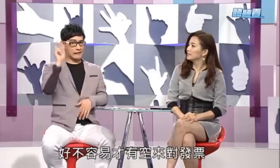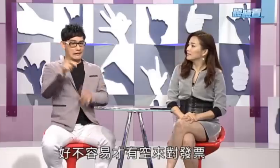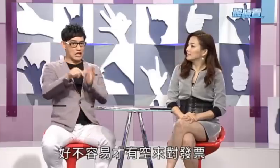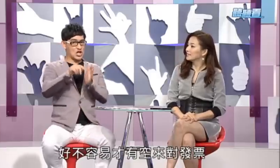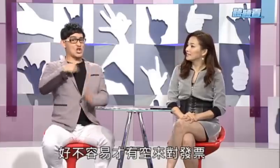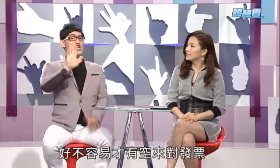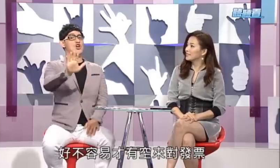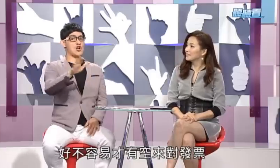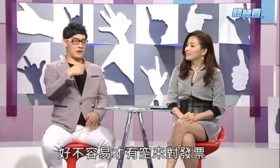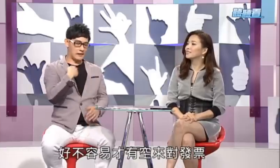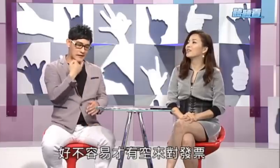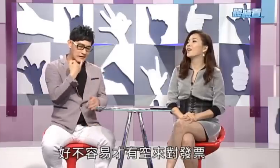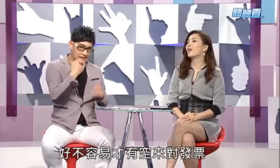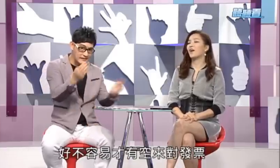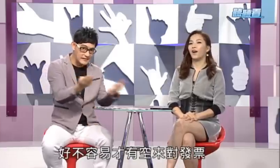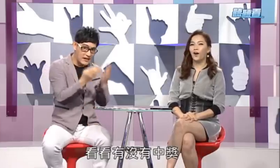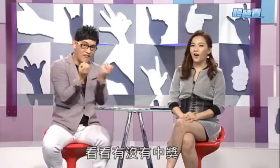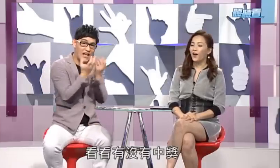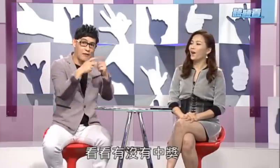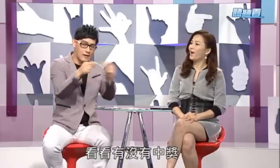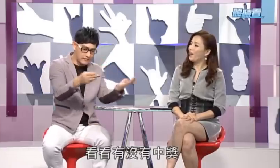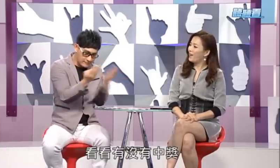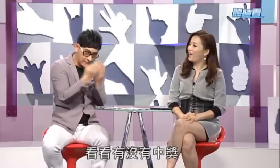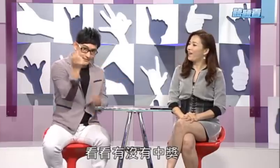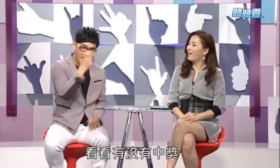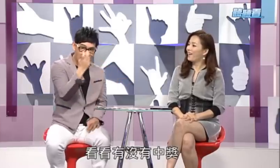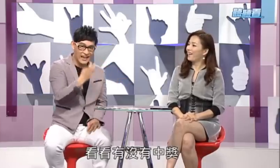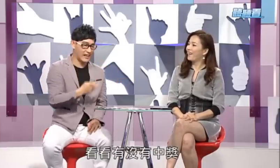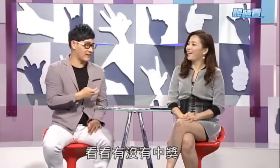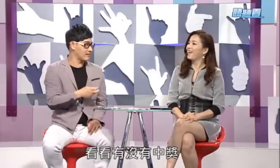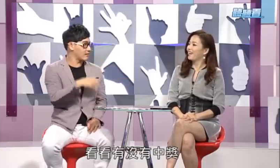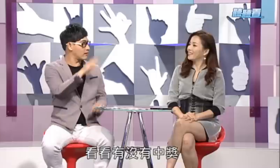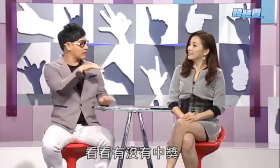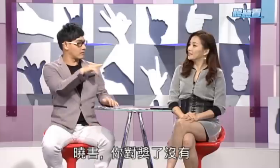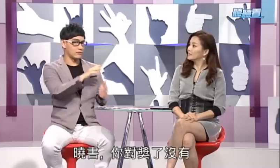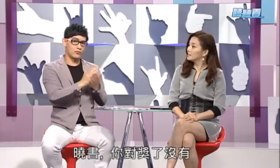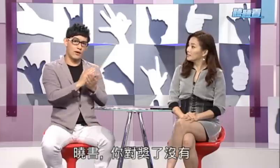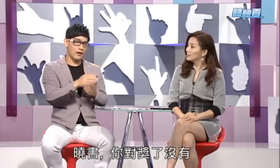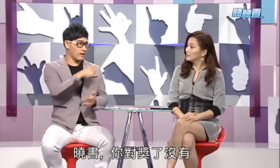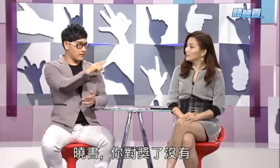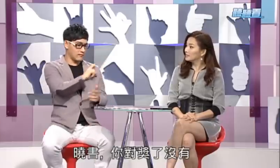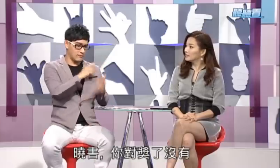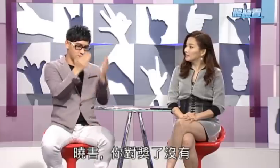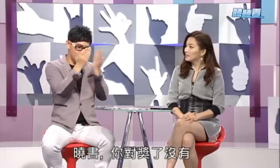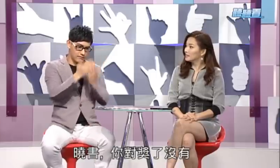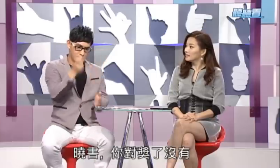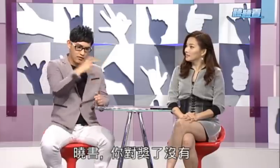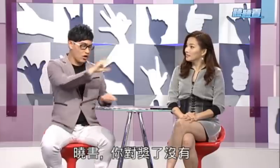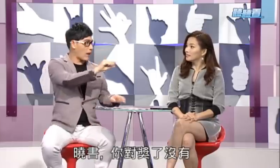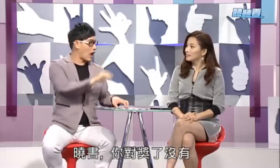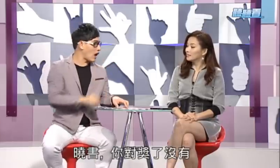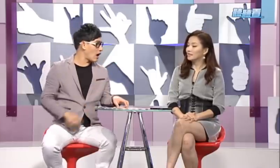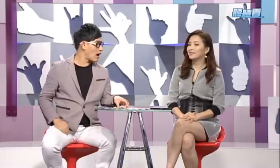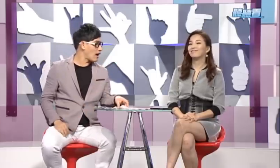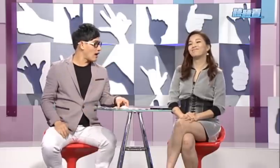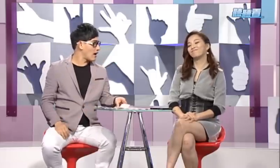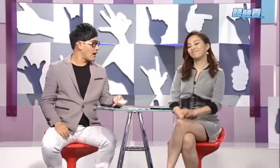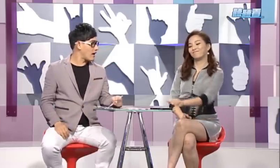不容易才有空来对发票，看看有没有中奖。哎，小叔啊。兑奖了没有啊？ 哼哼，